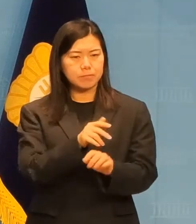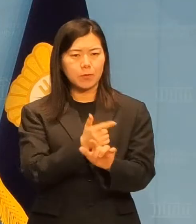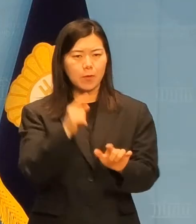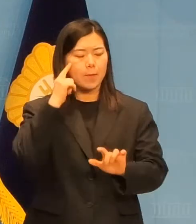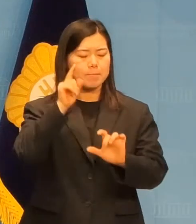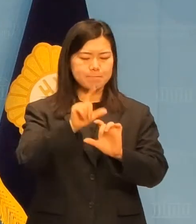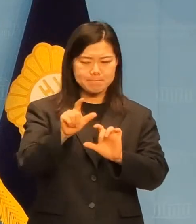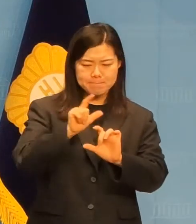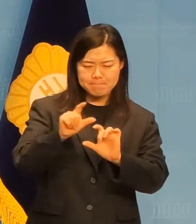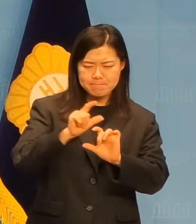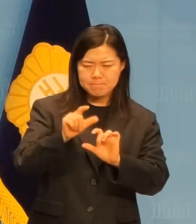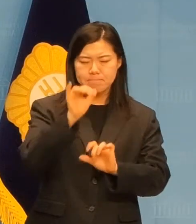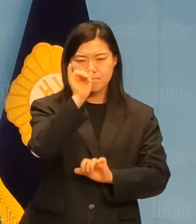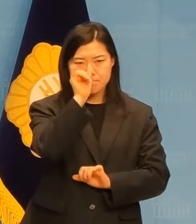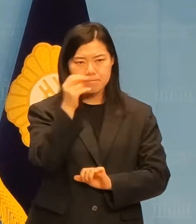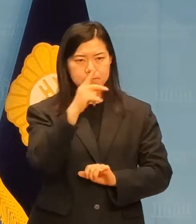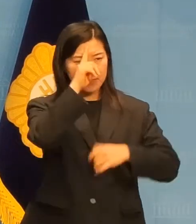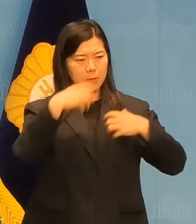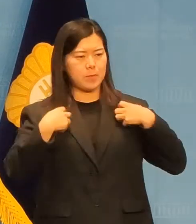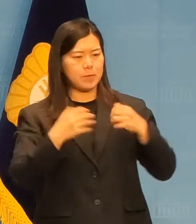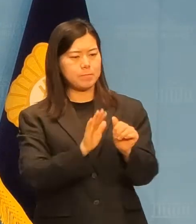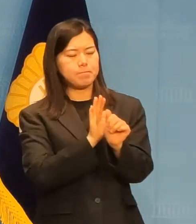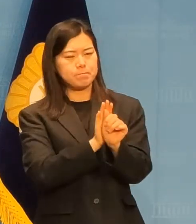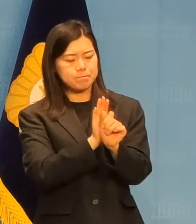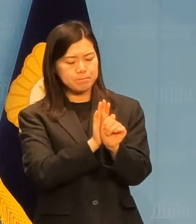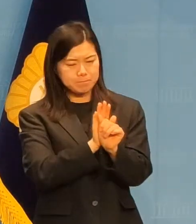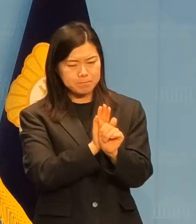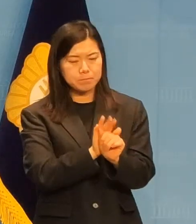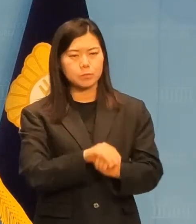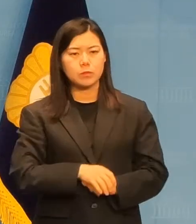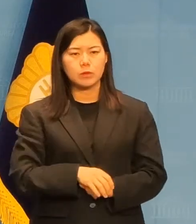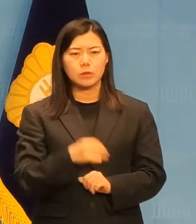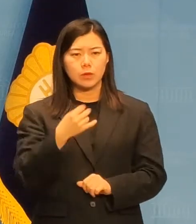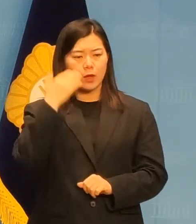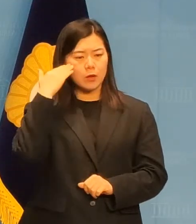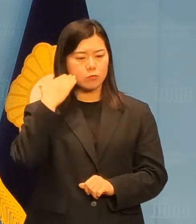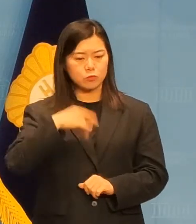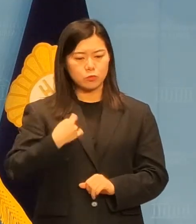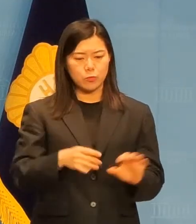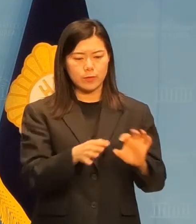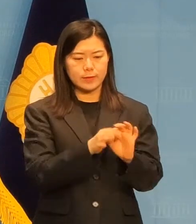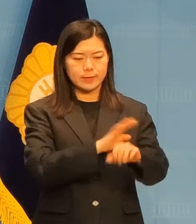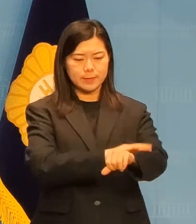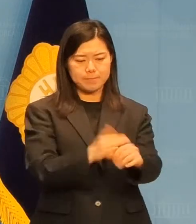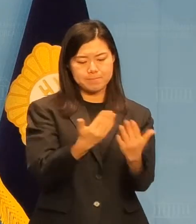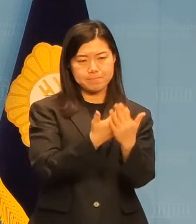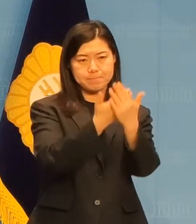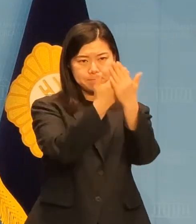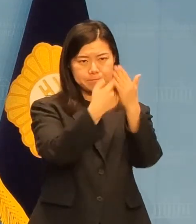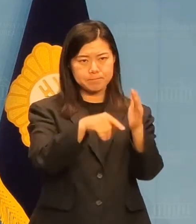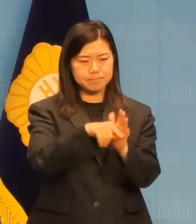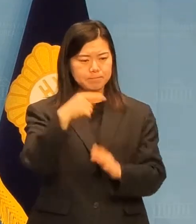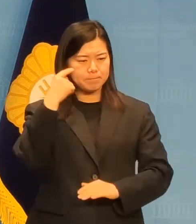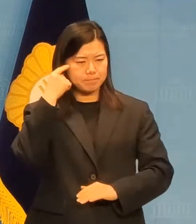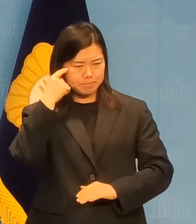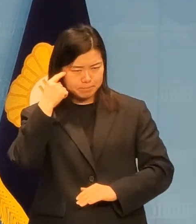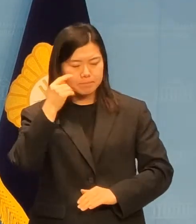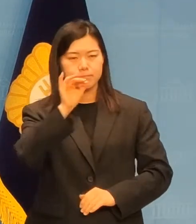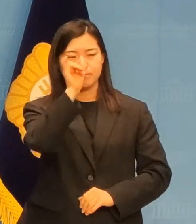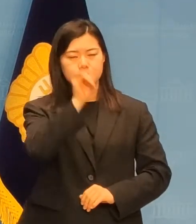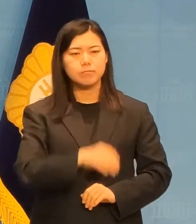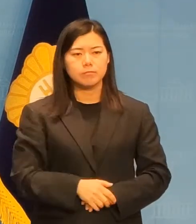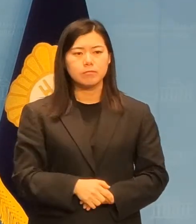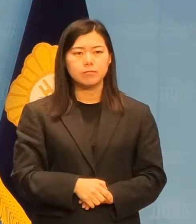있고, 또 정부를 도와서 협력해서 한중관계를 올바르게 발전시키고자 하는 의지를 갖고 있다고 하는